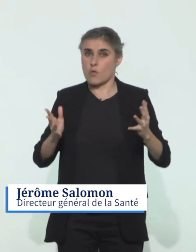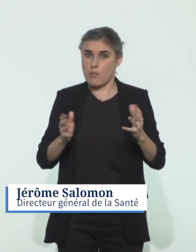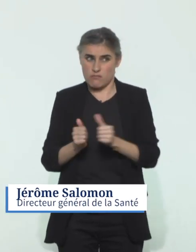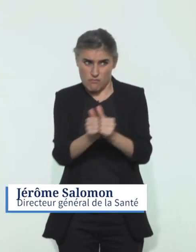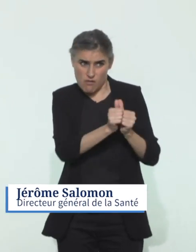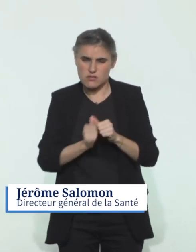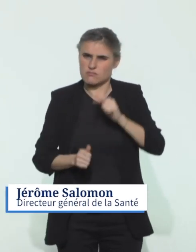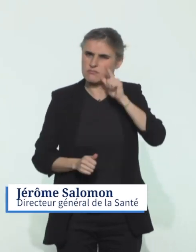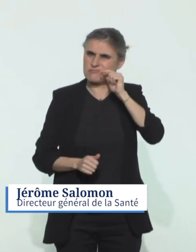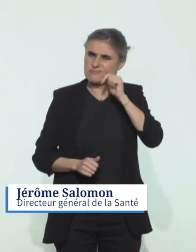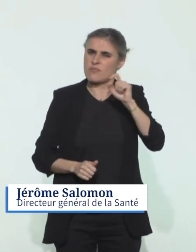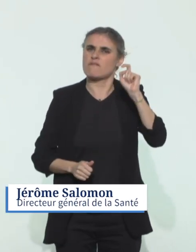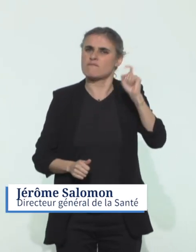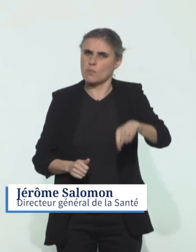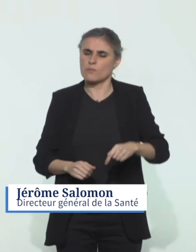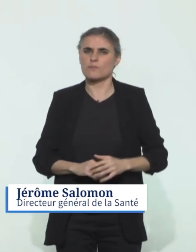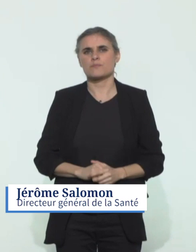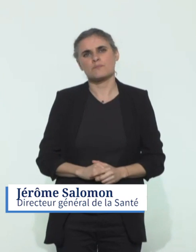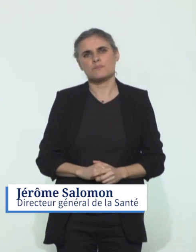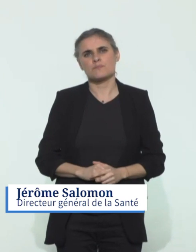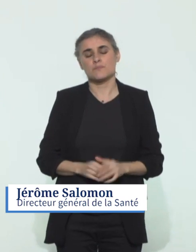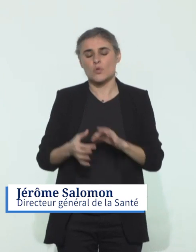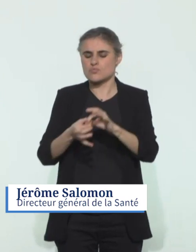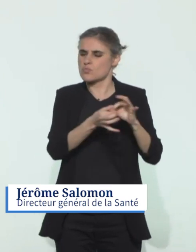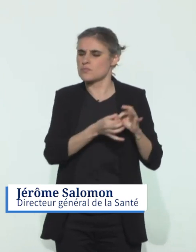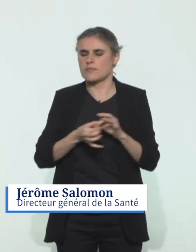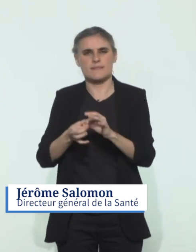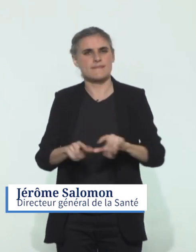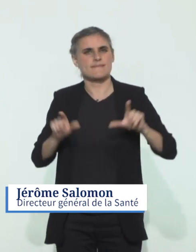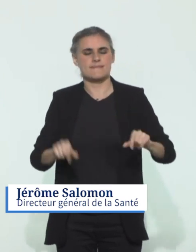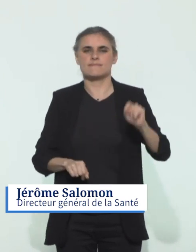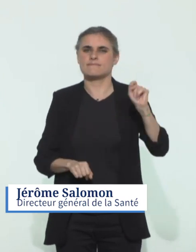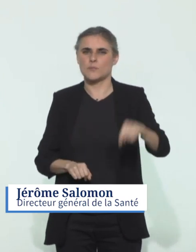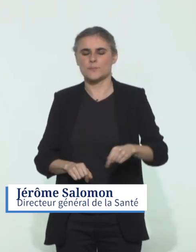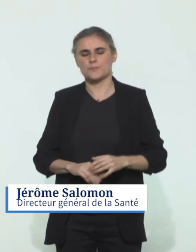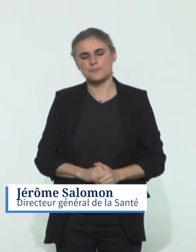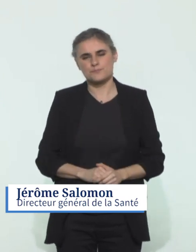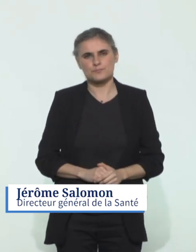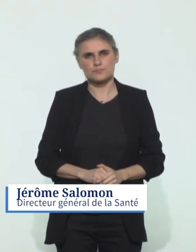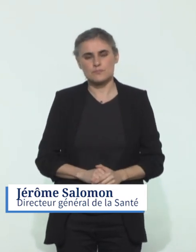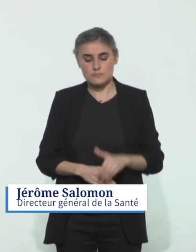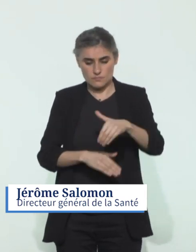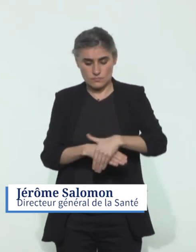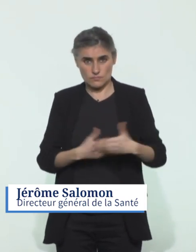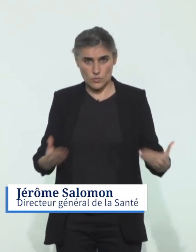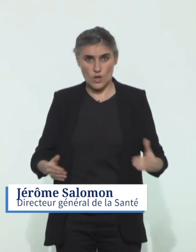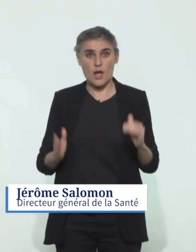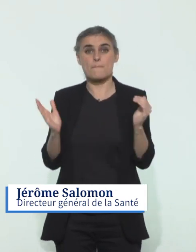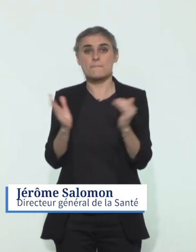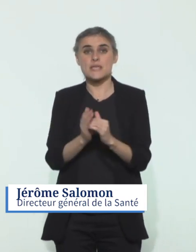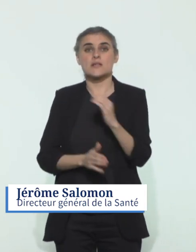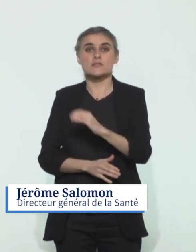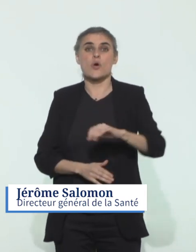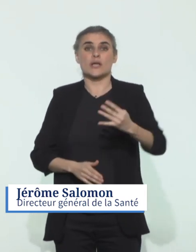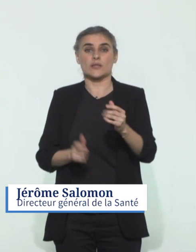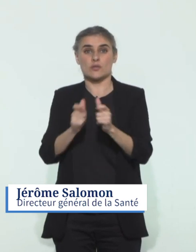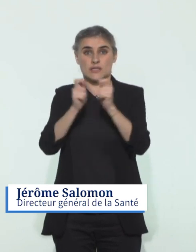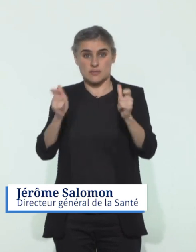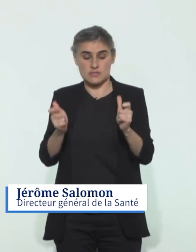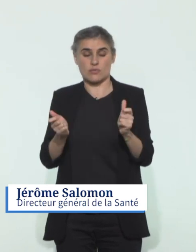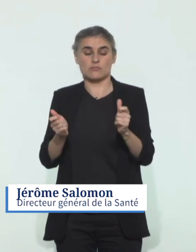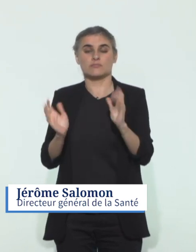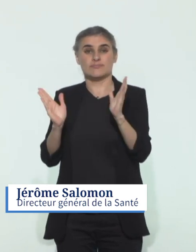nos efforts collectifs et solidaires. Ce soir, 1114 établissements de santé font